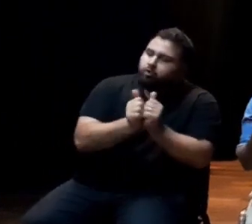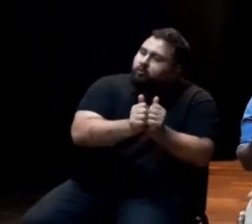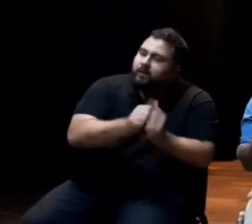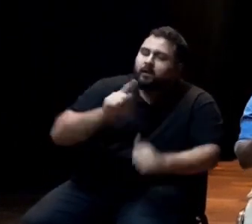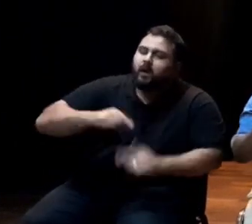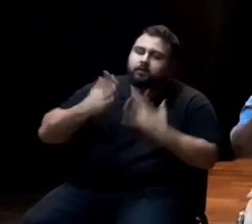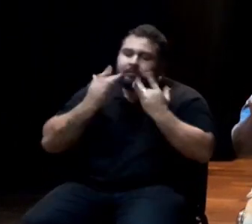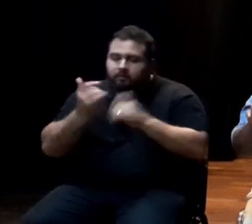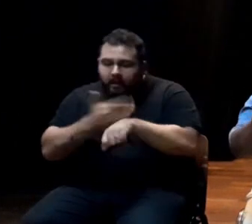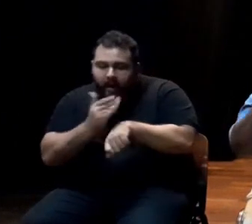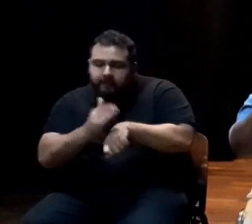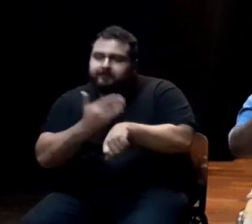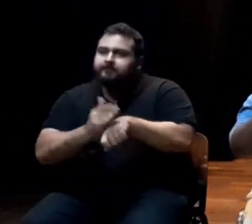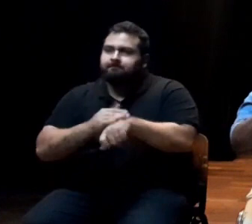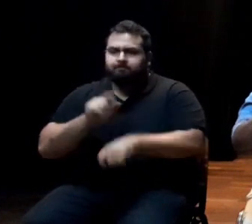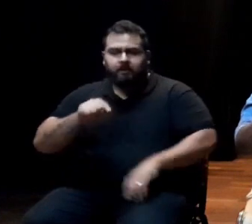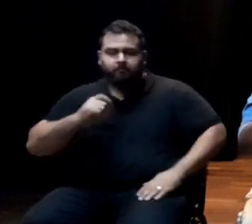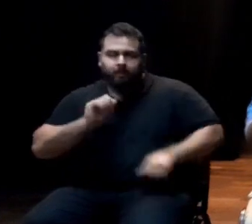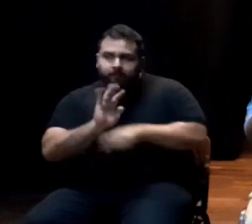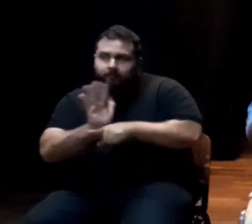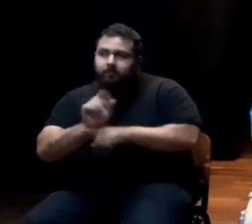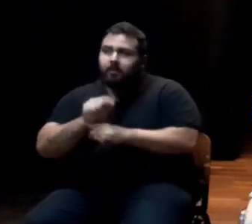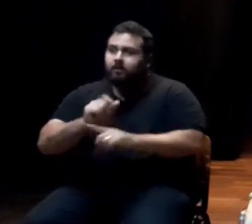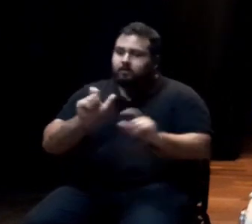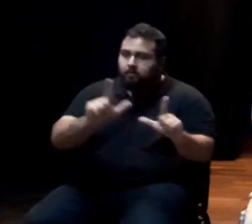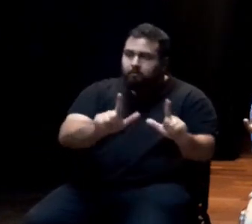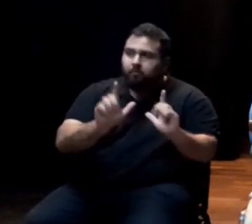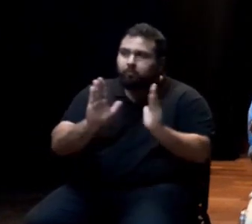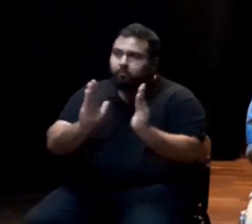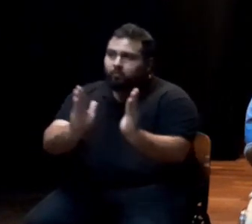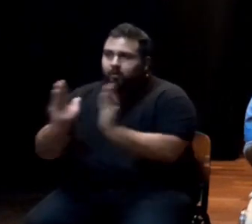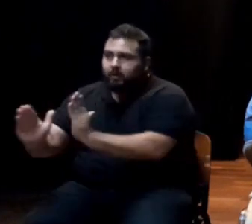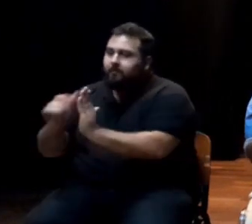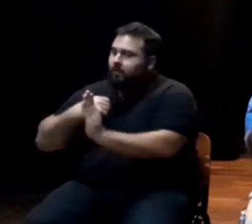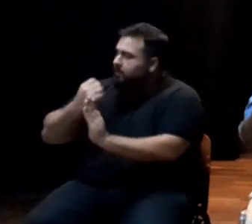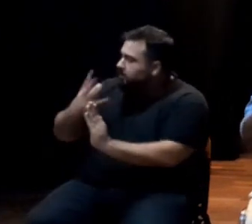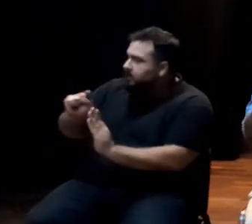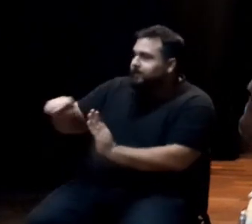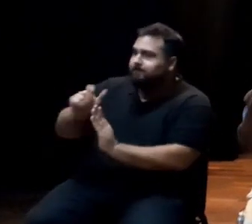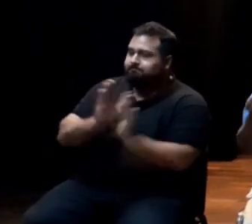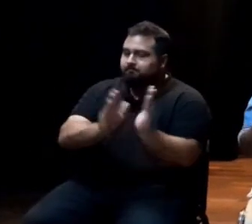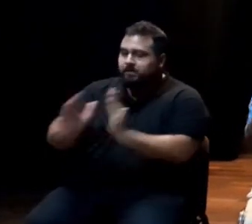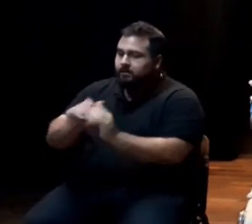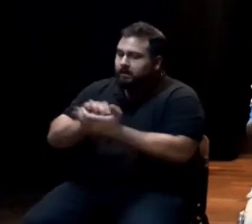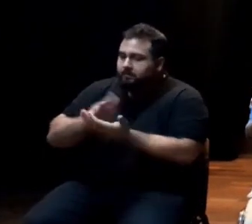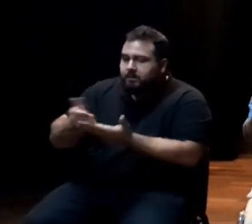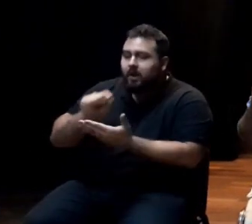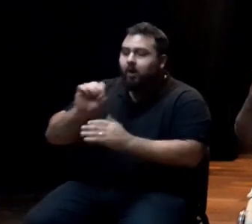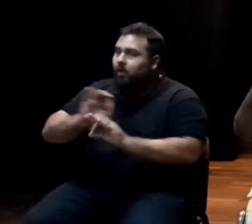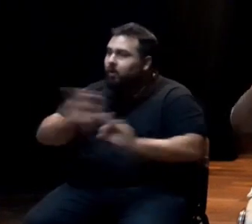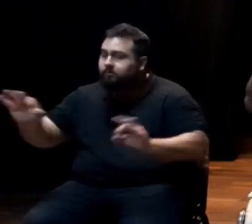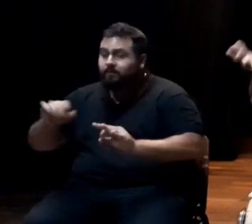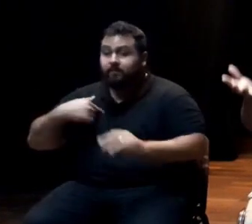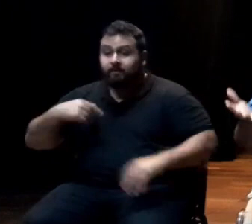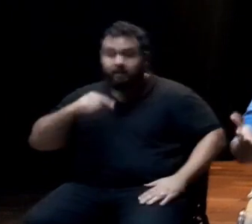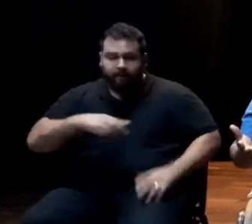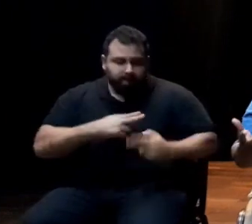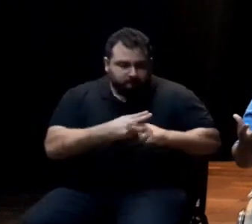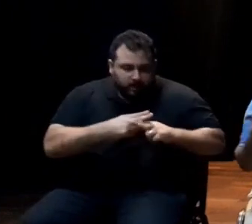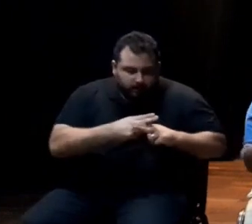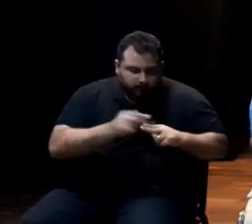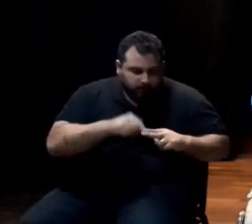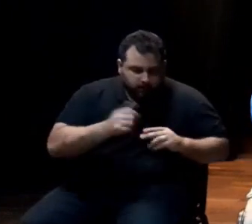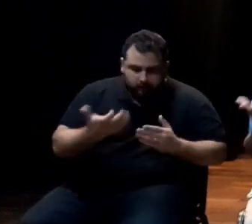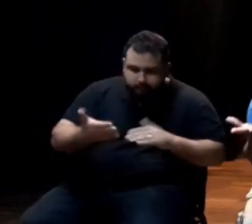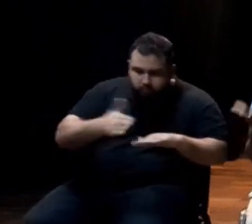filme, eu preciso te dizer, ó, esse quadro tá bom. Esse quadro, o intérprete vai ficar em cima da cena. Você vai tampar a faca que você matou alguém.